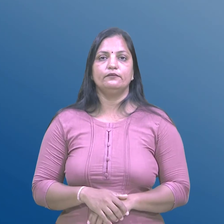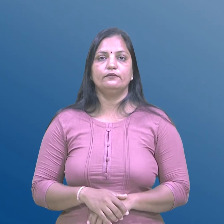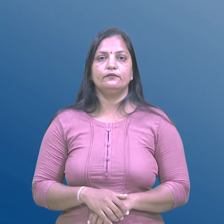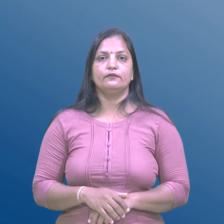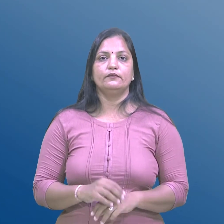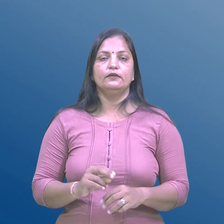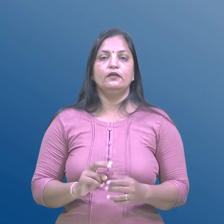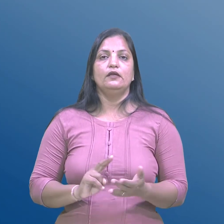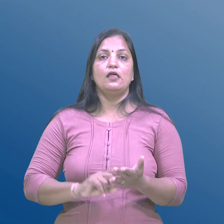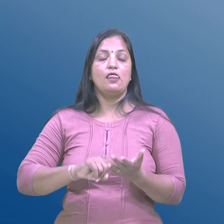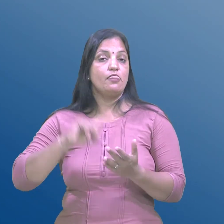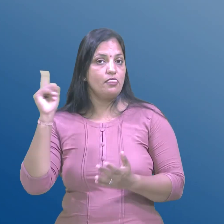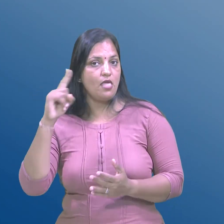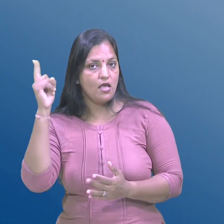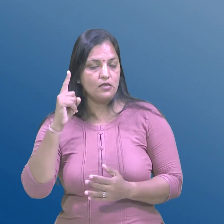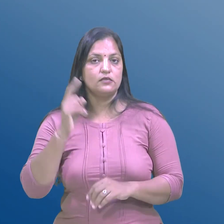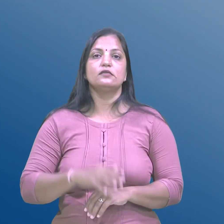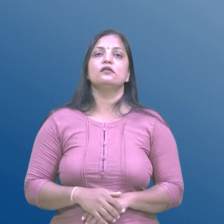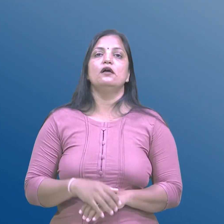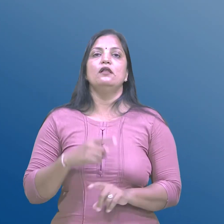રાષ્ટ્રીય આપત્તિ વ્યવસ્થાપન અધિનિયમ